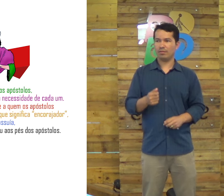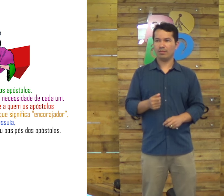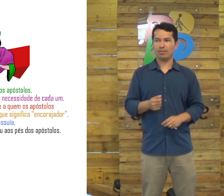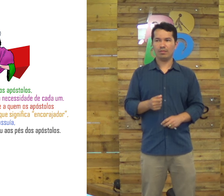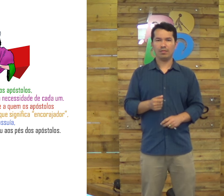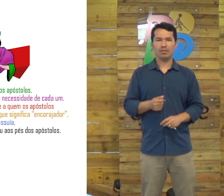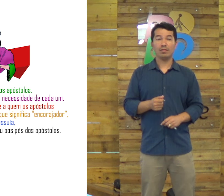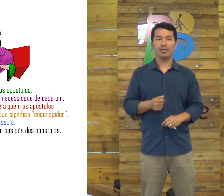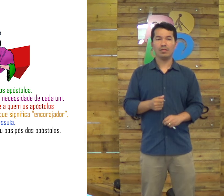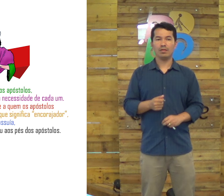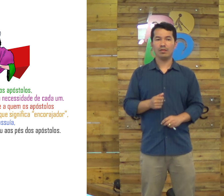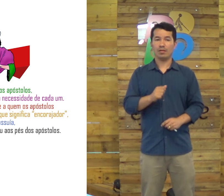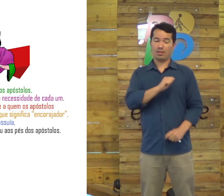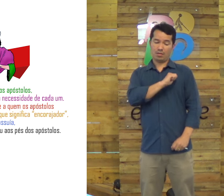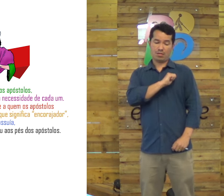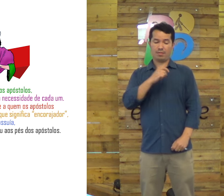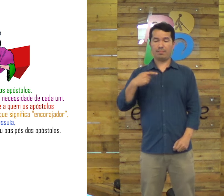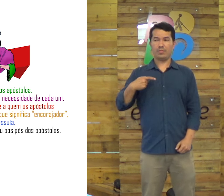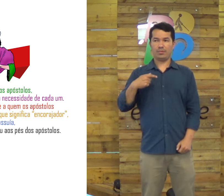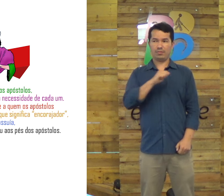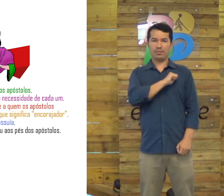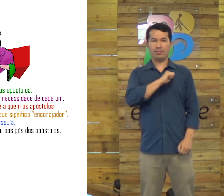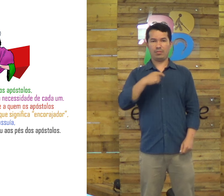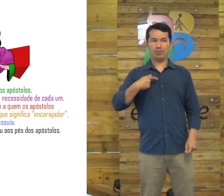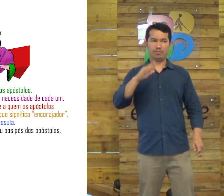Apóstolos. Sinal? Existe sinal.